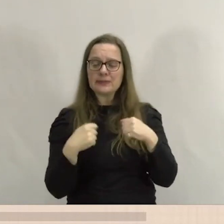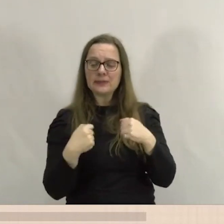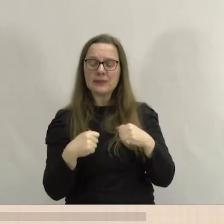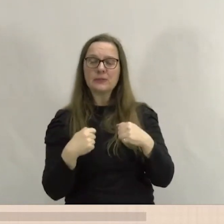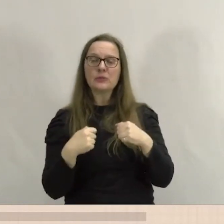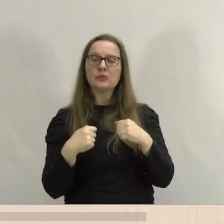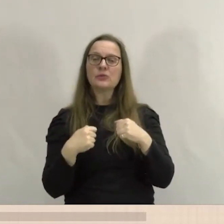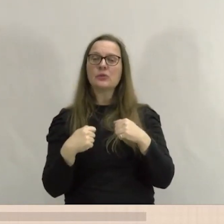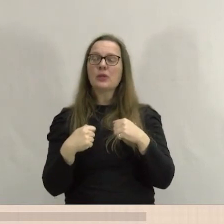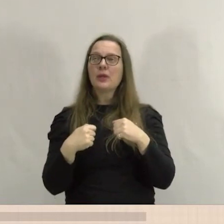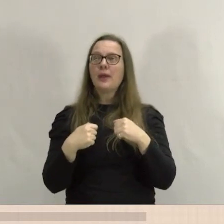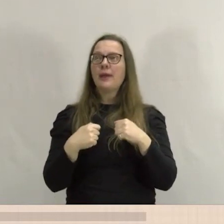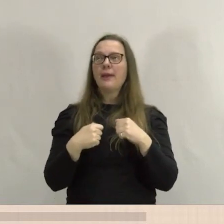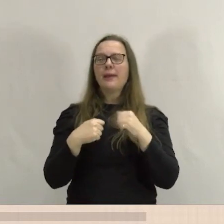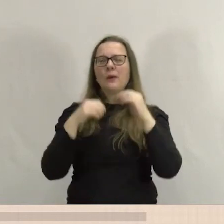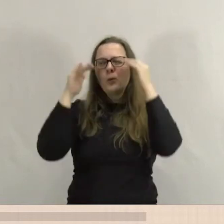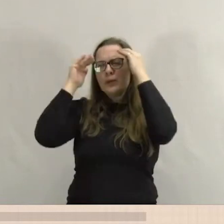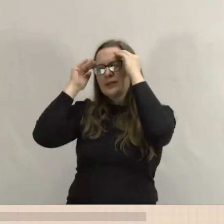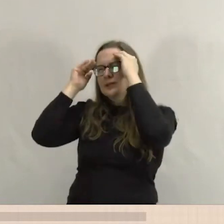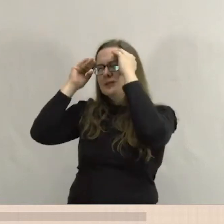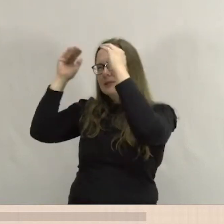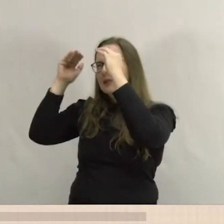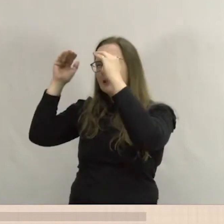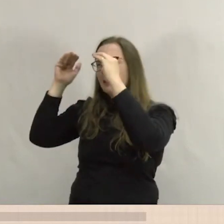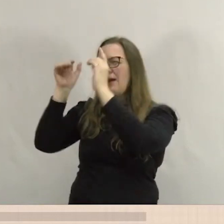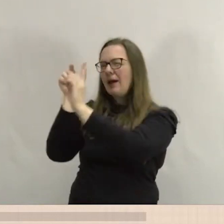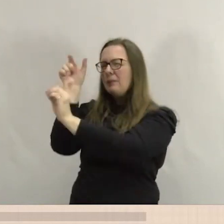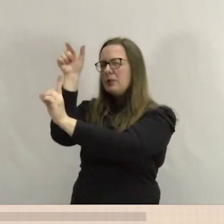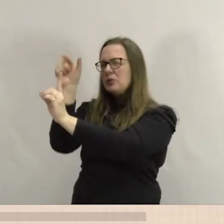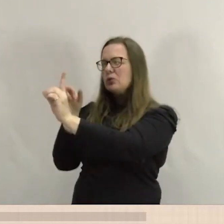própria. Essa tribo morre.